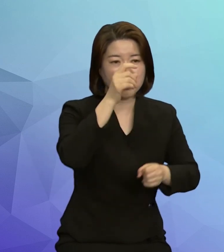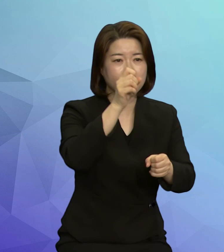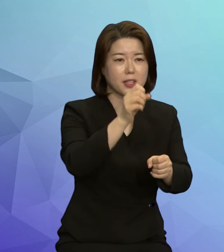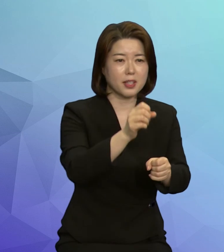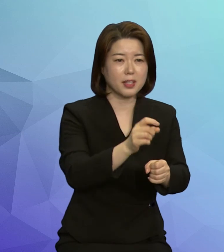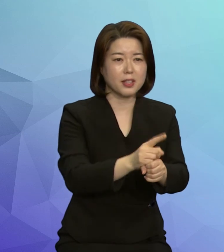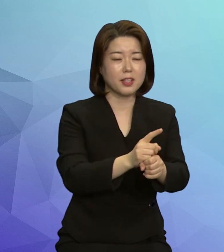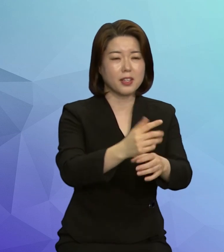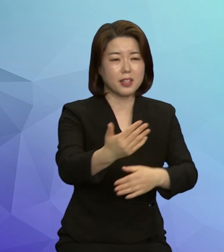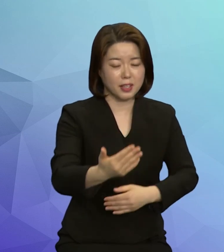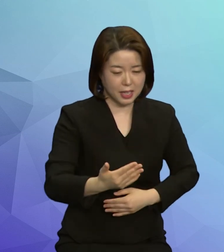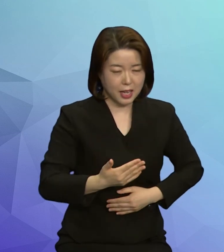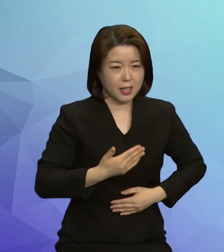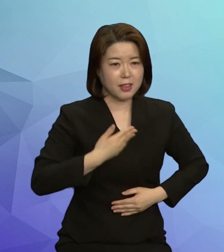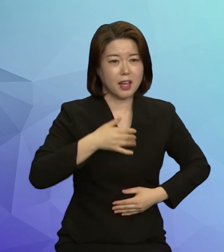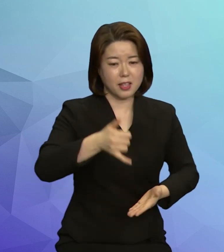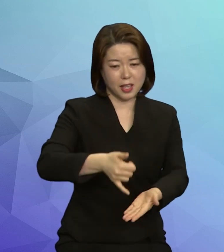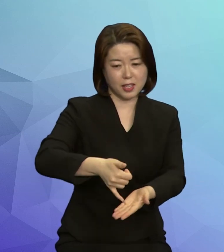예수님의 성품이